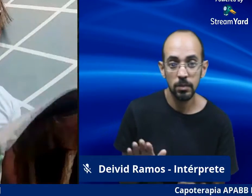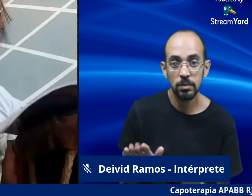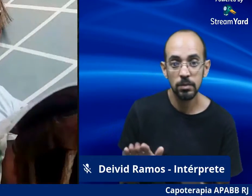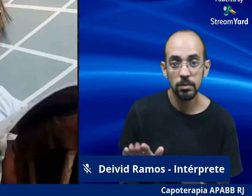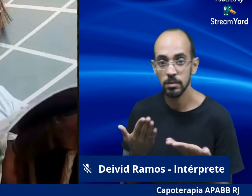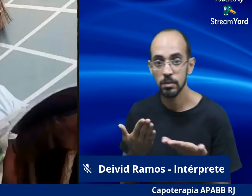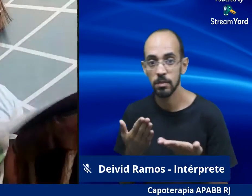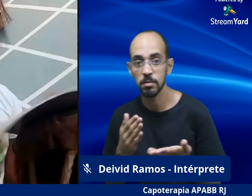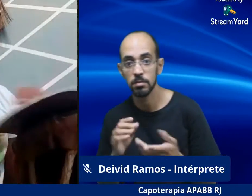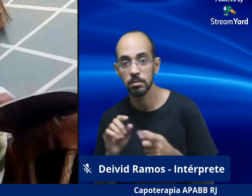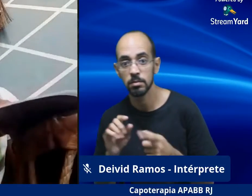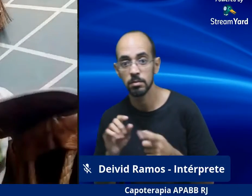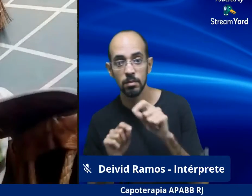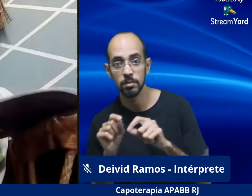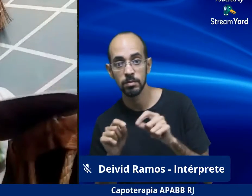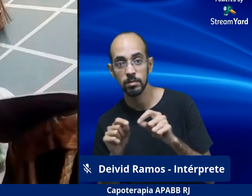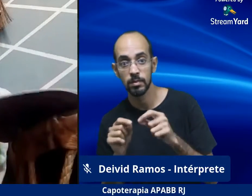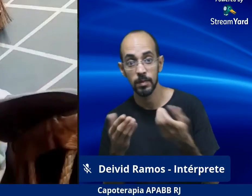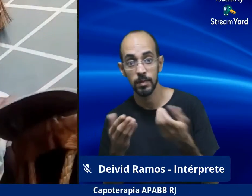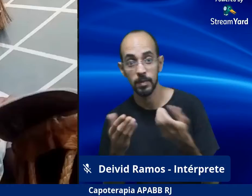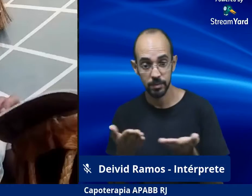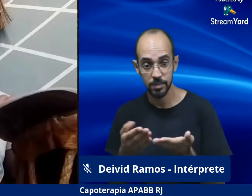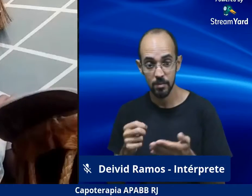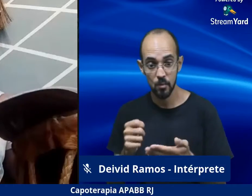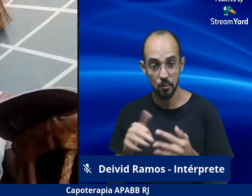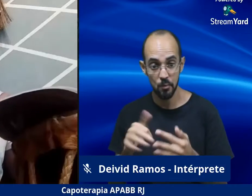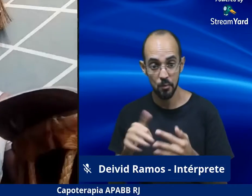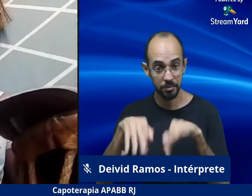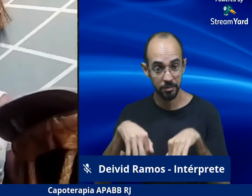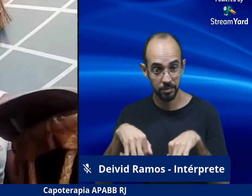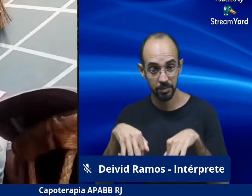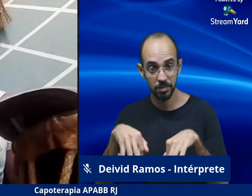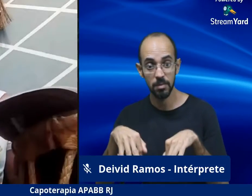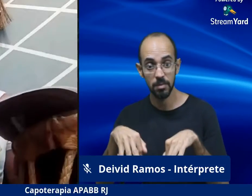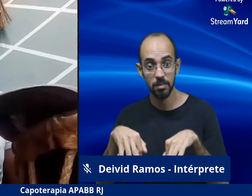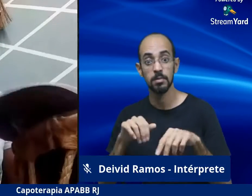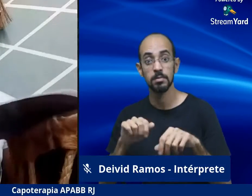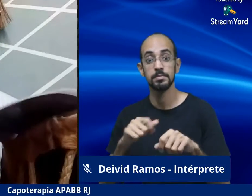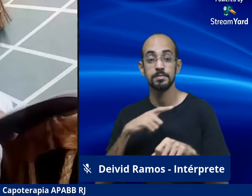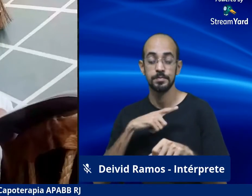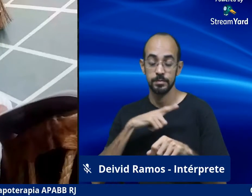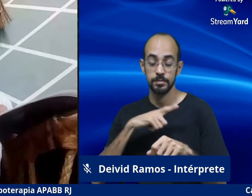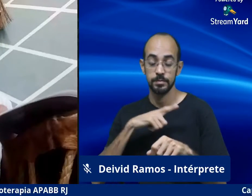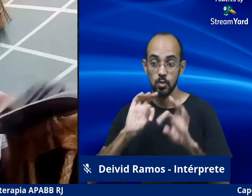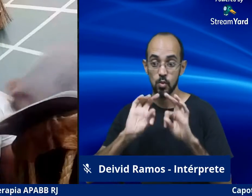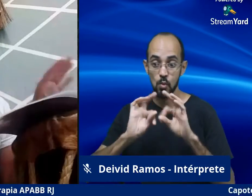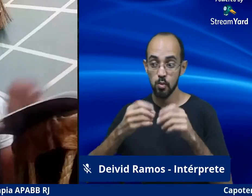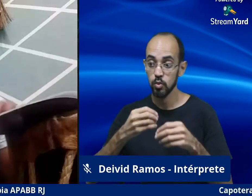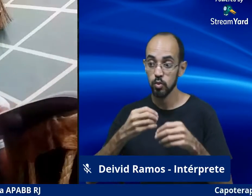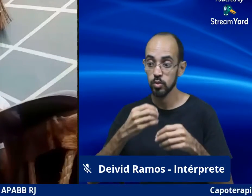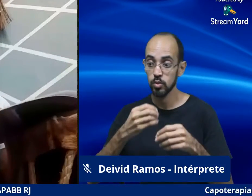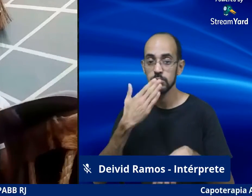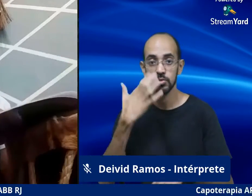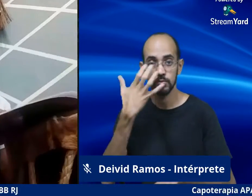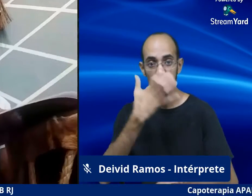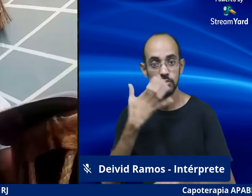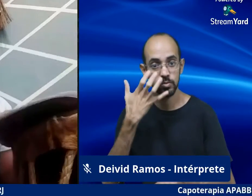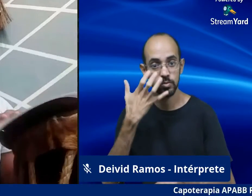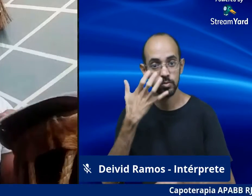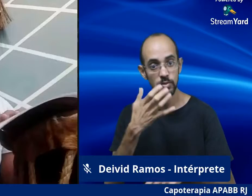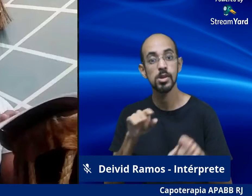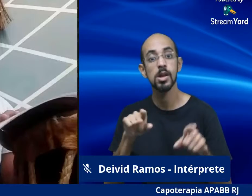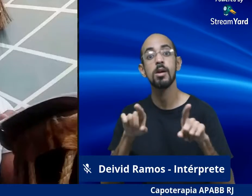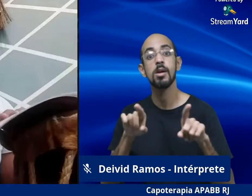me encaminhando para o finalzinho, além de ter todo esse ritmo, a gente tem algo, né,